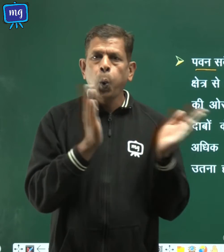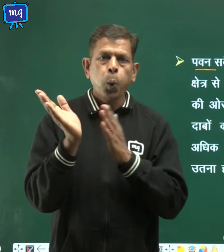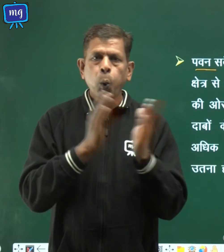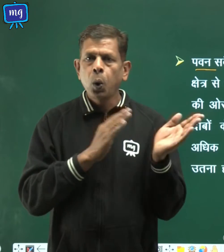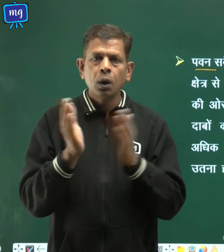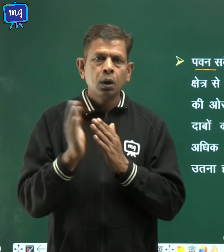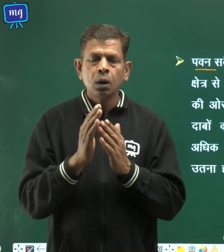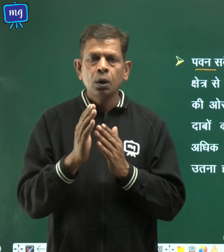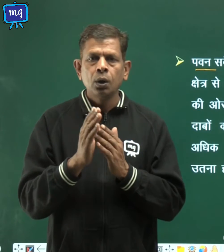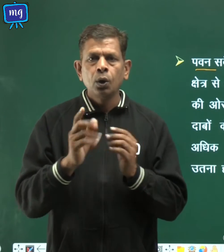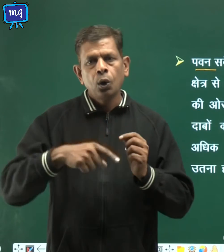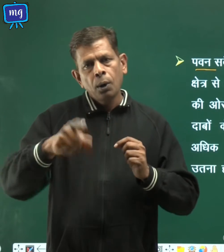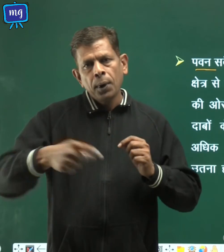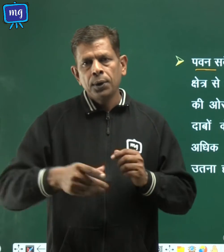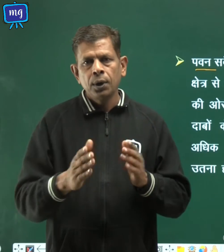सदैव अधिक